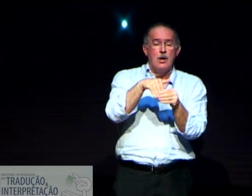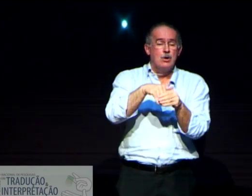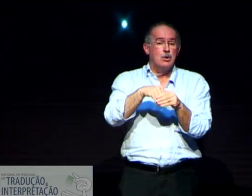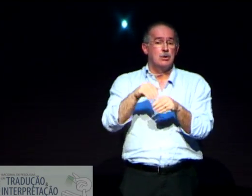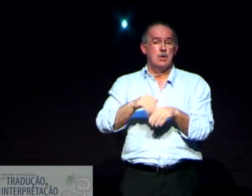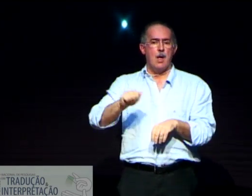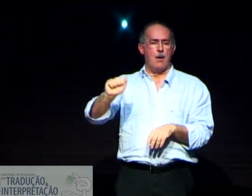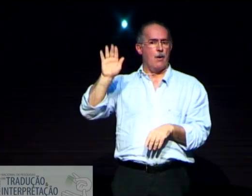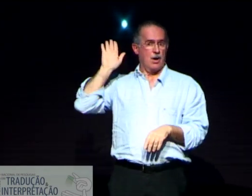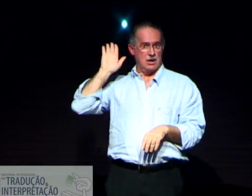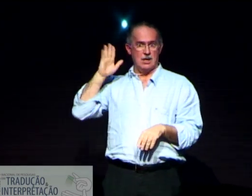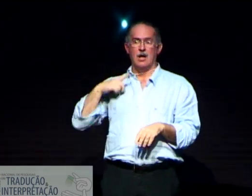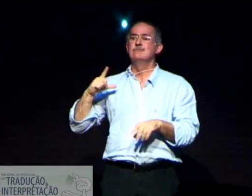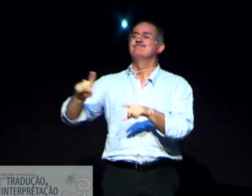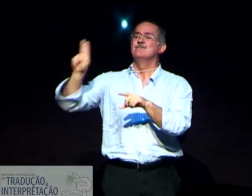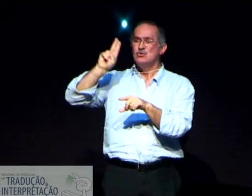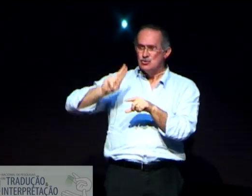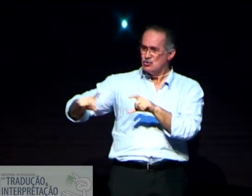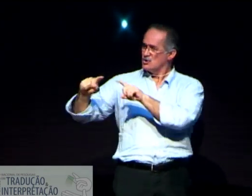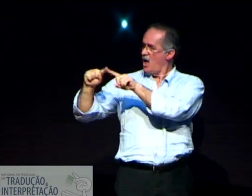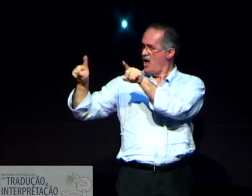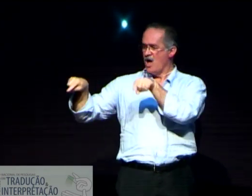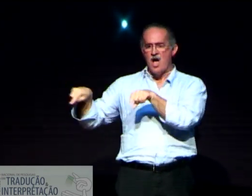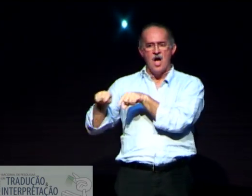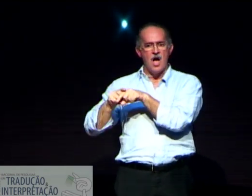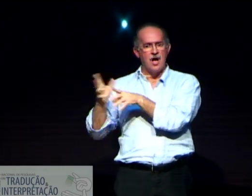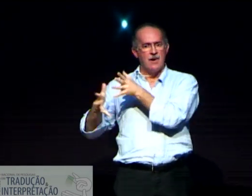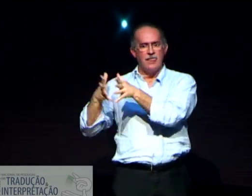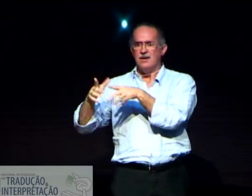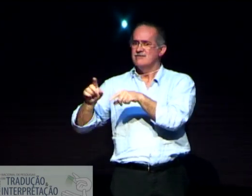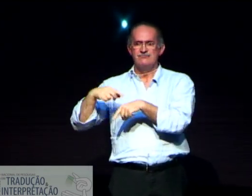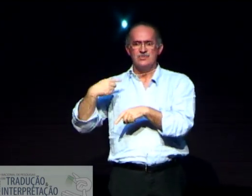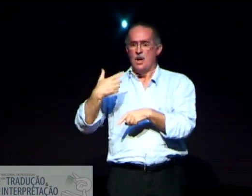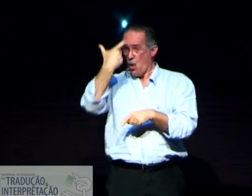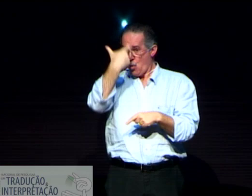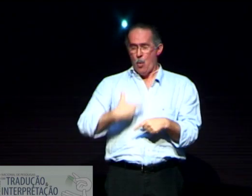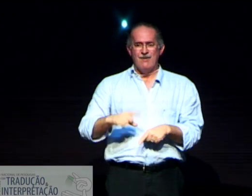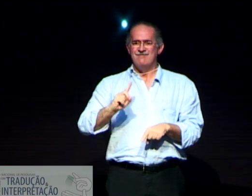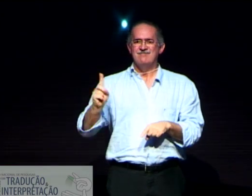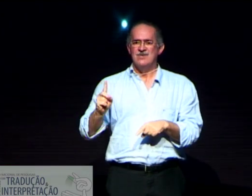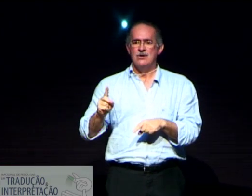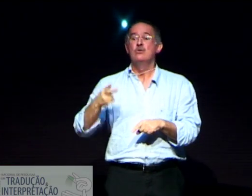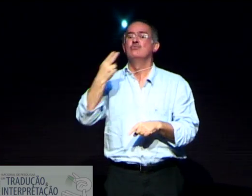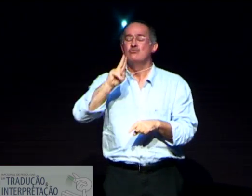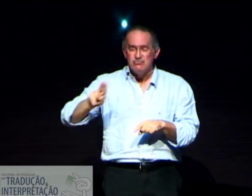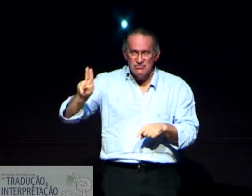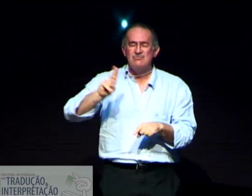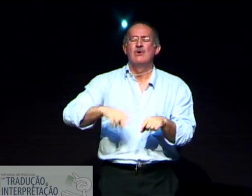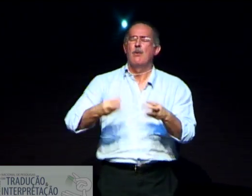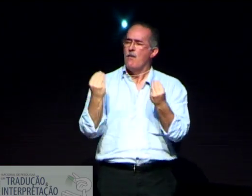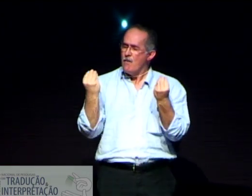alguns sites, por exemplo, até propagandas políticas utilizaram, ao invés da janela com o intérprete, utilizaram